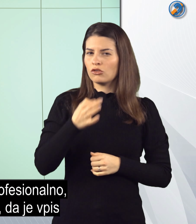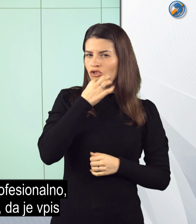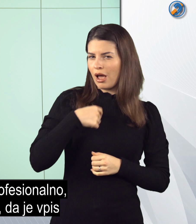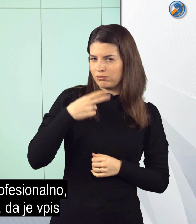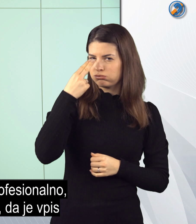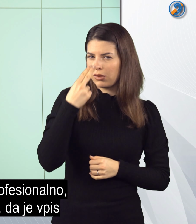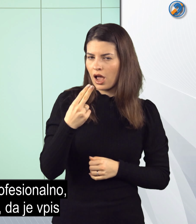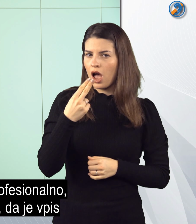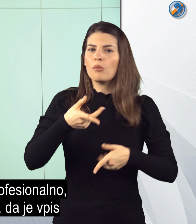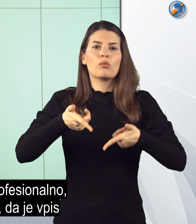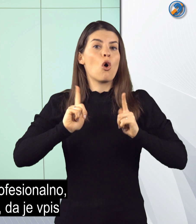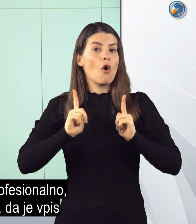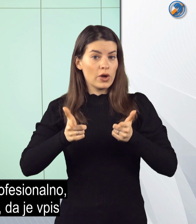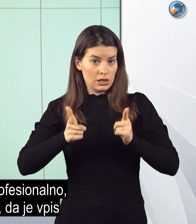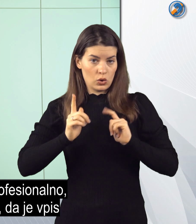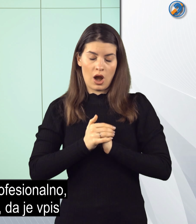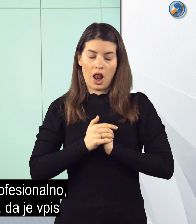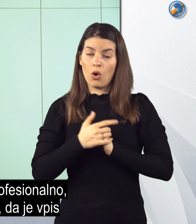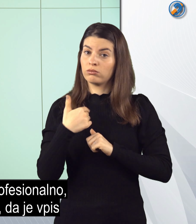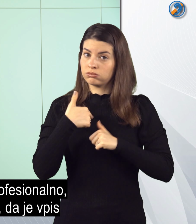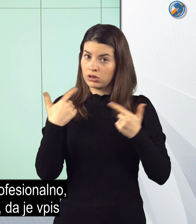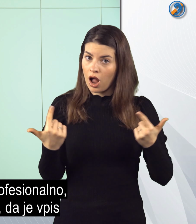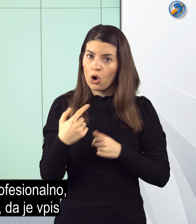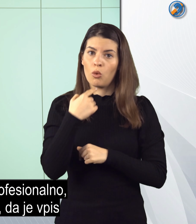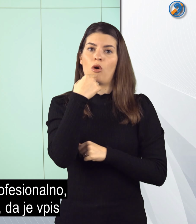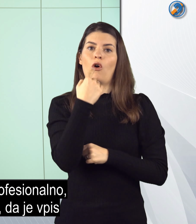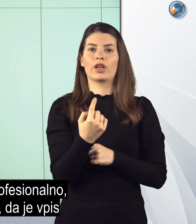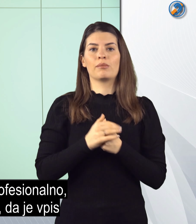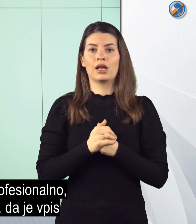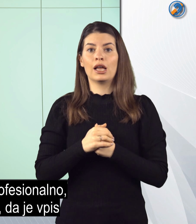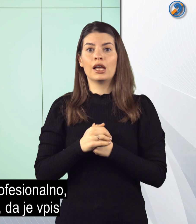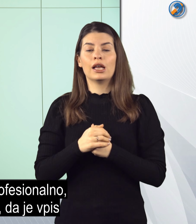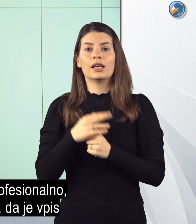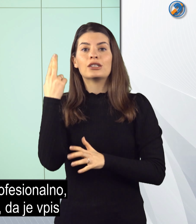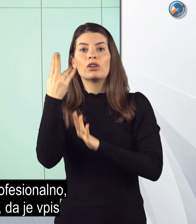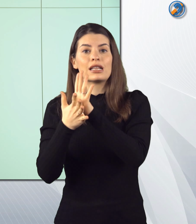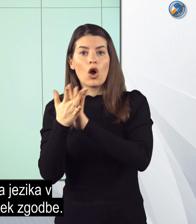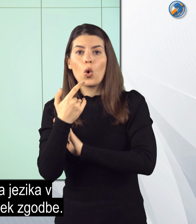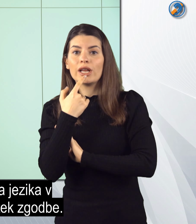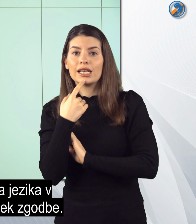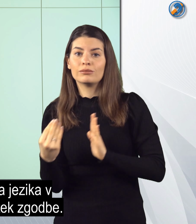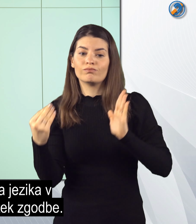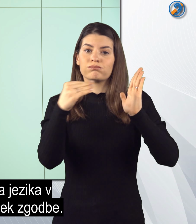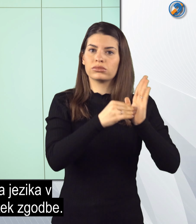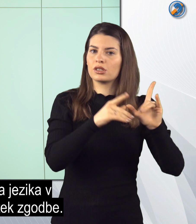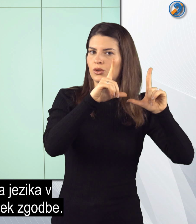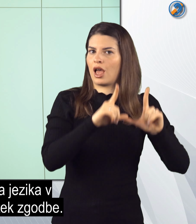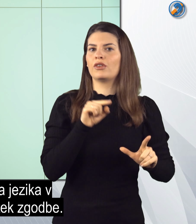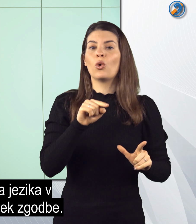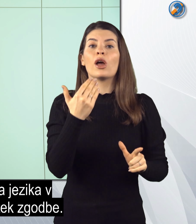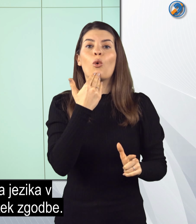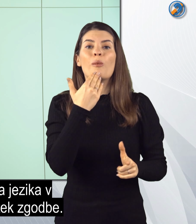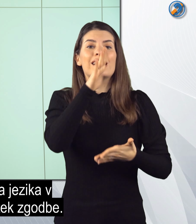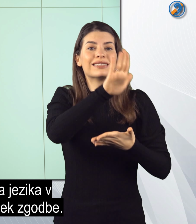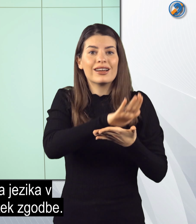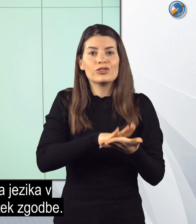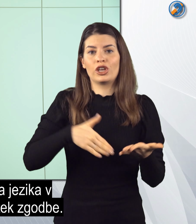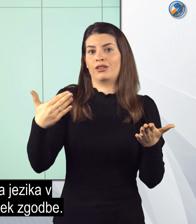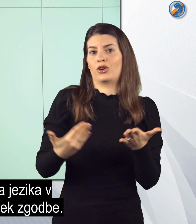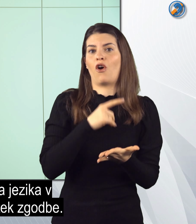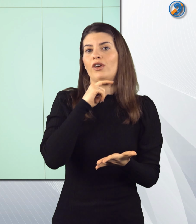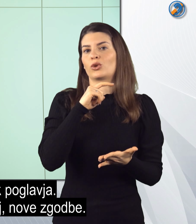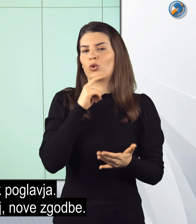Če gledam profesionalno, lahko rečem, da je dejansko vpis znakovnega jezika šele začetek nove